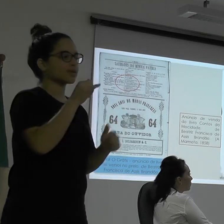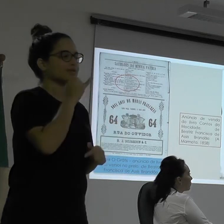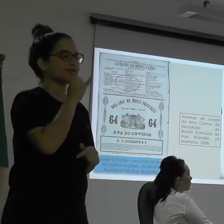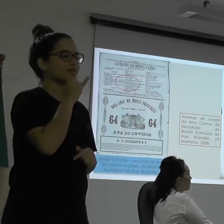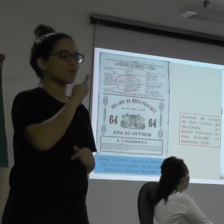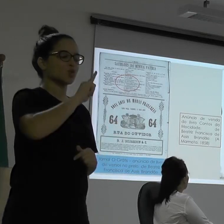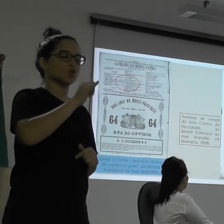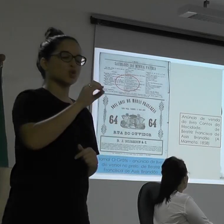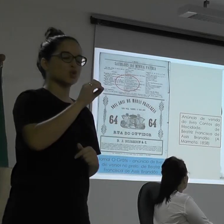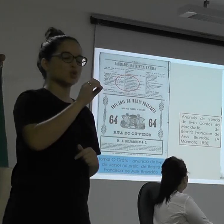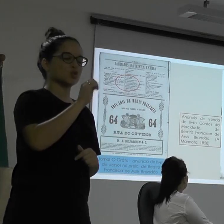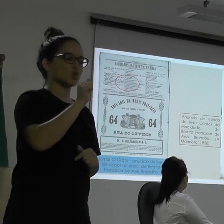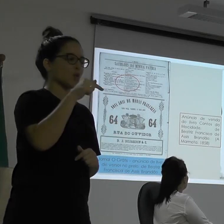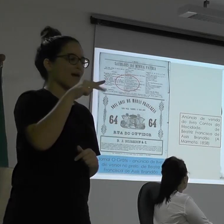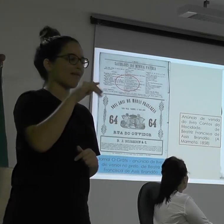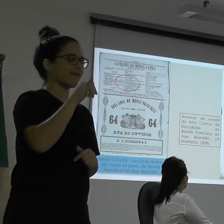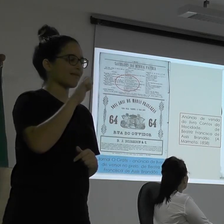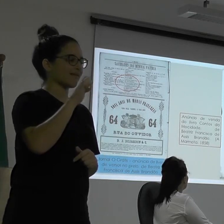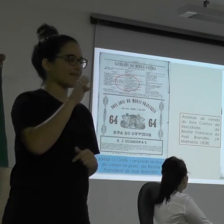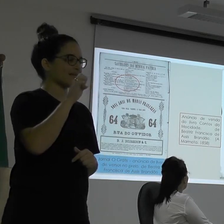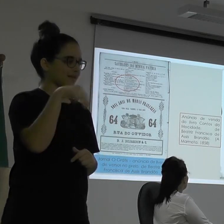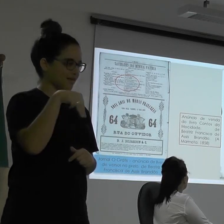de Macedo,